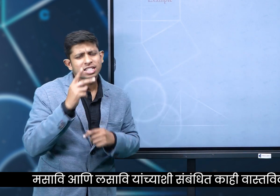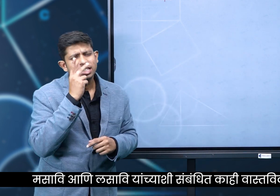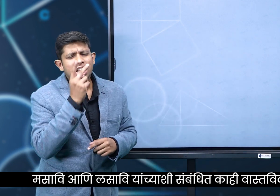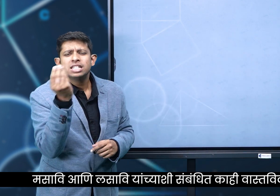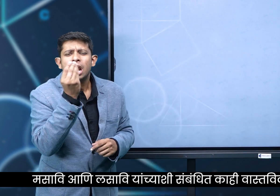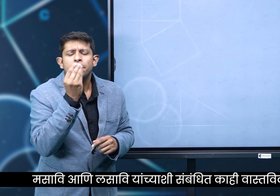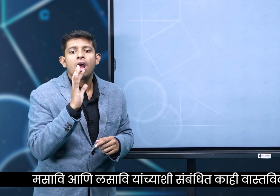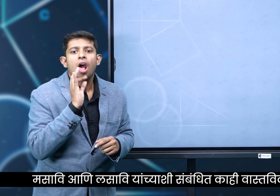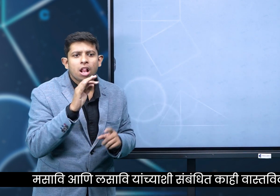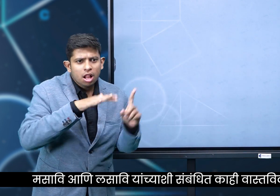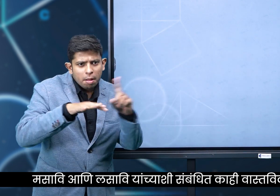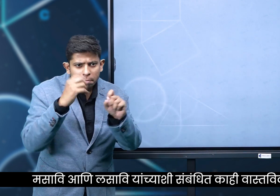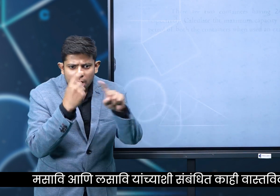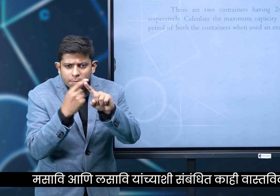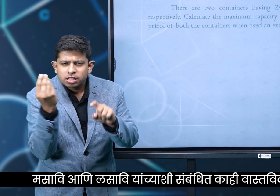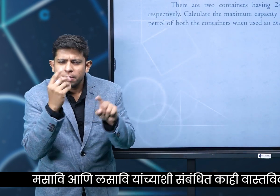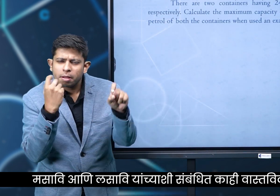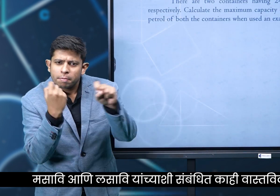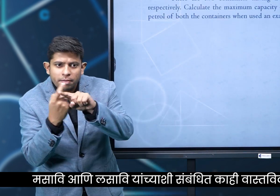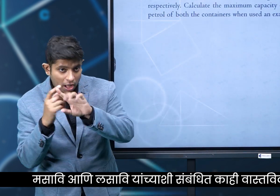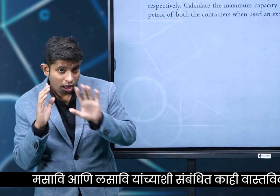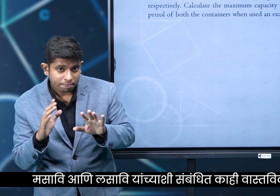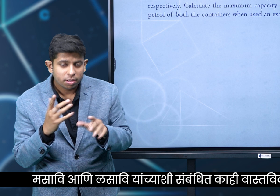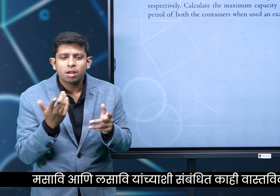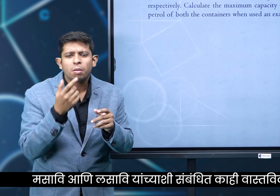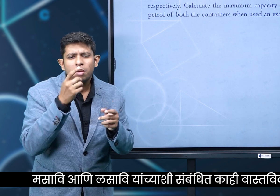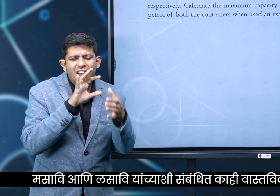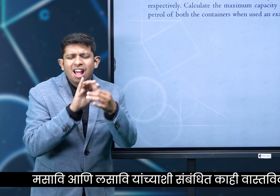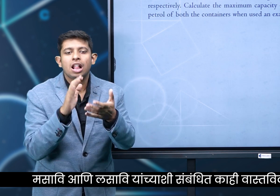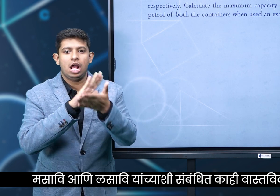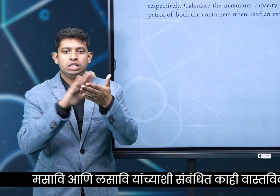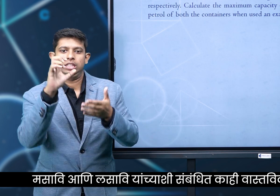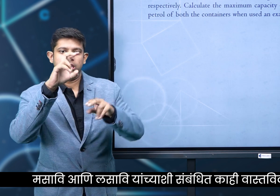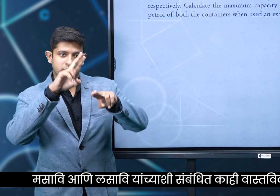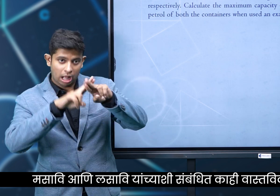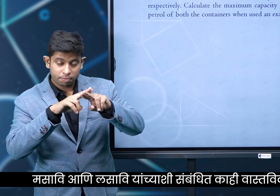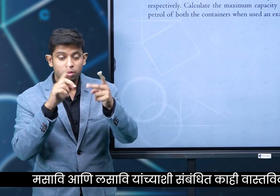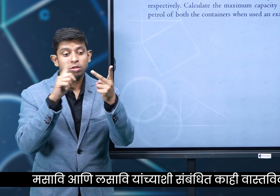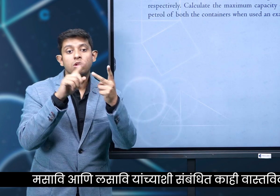मसावी आणि लसावी यांच्याशी संबंधित काही वास्तविक जीवनातील समस्या पाहूया.